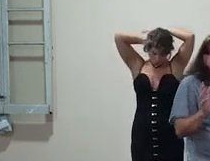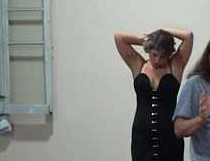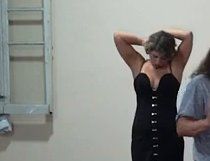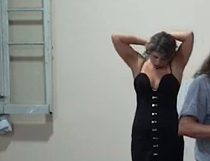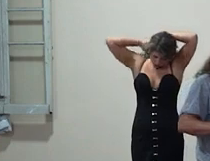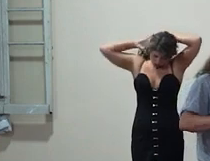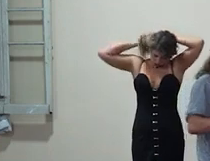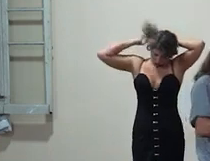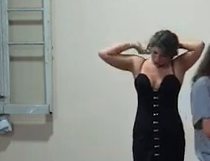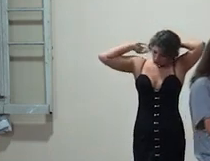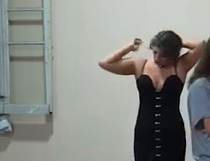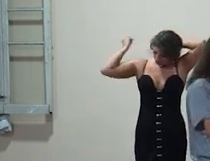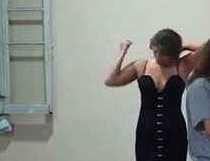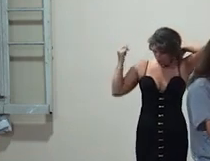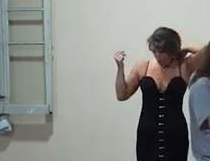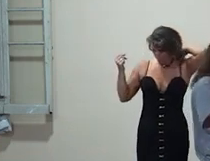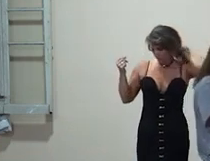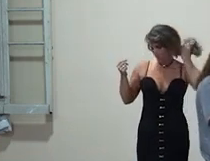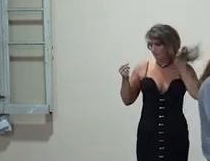mais nada. E